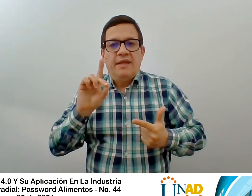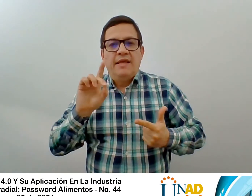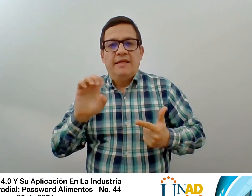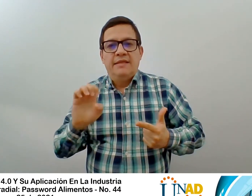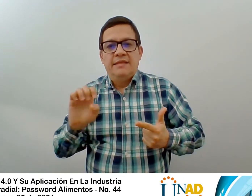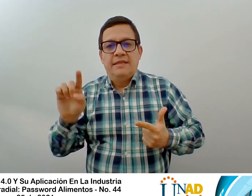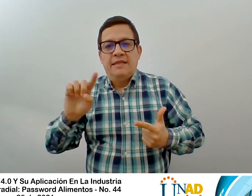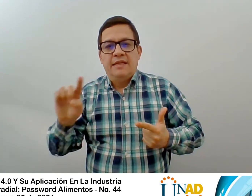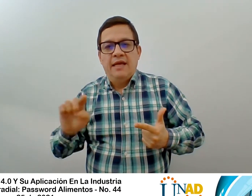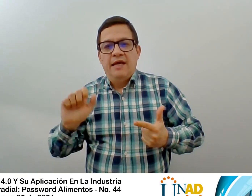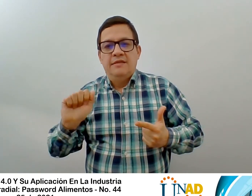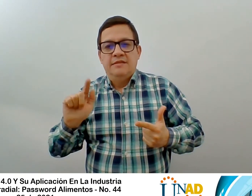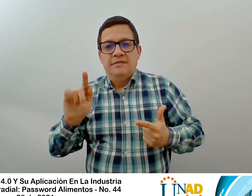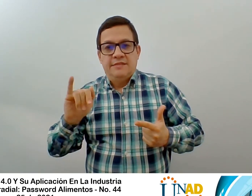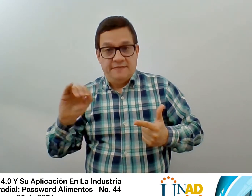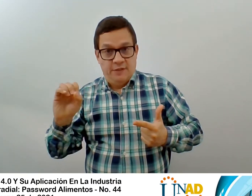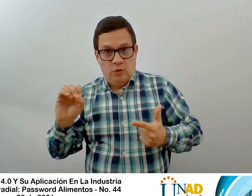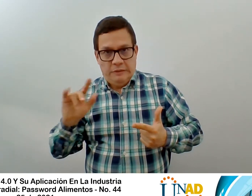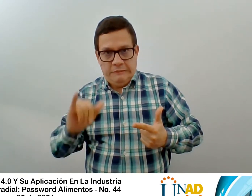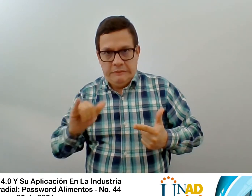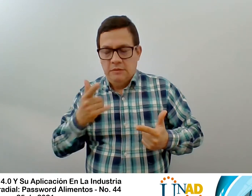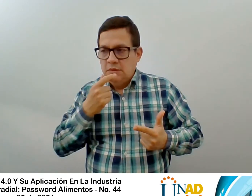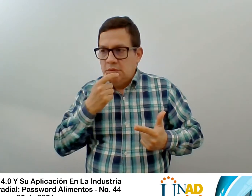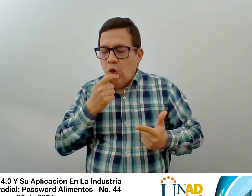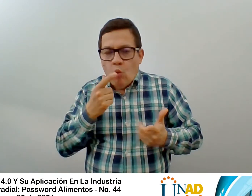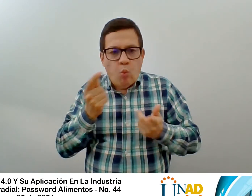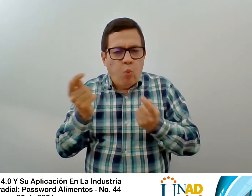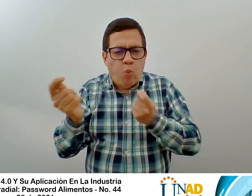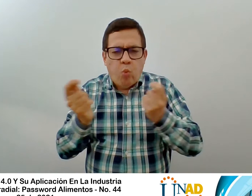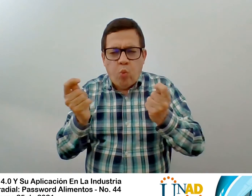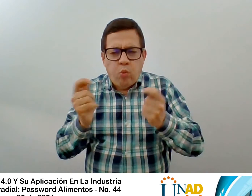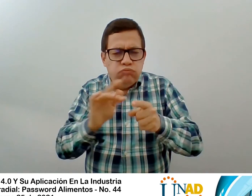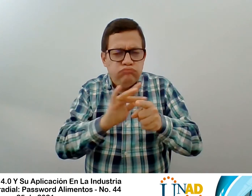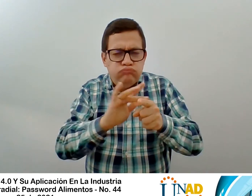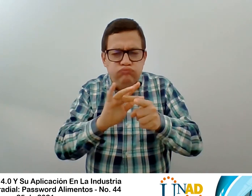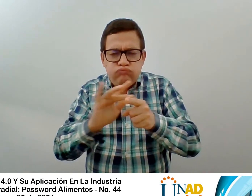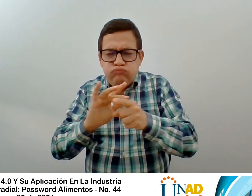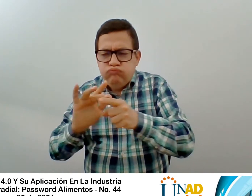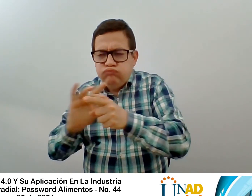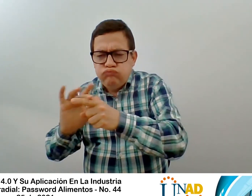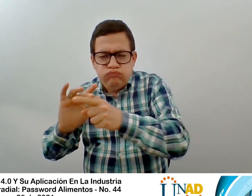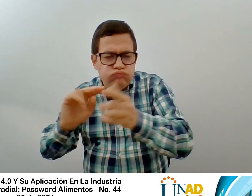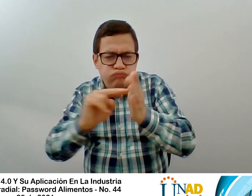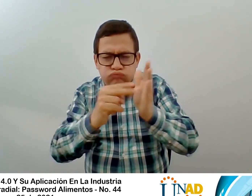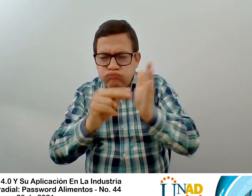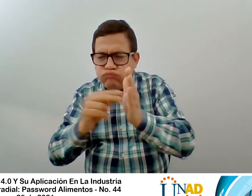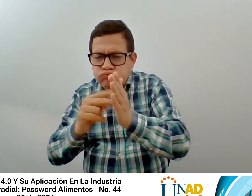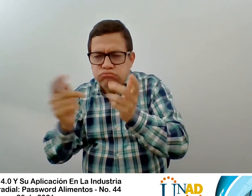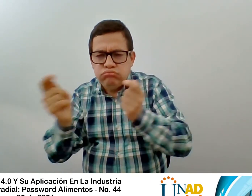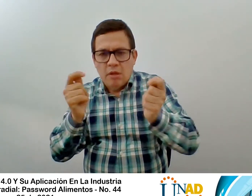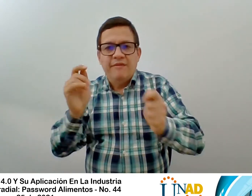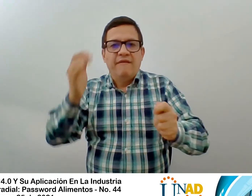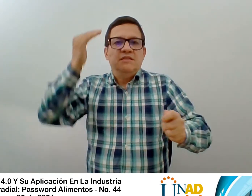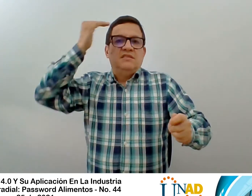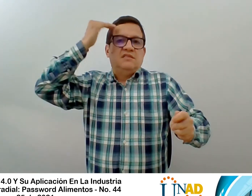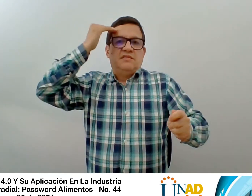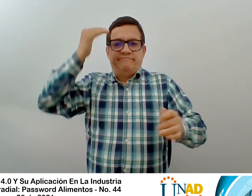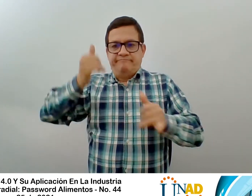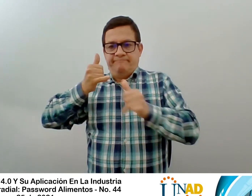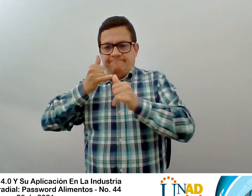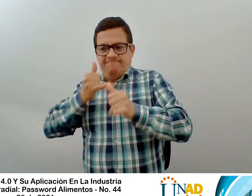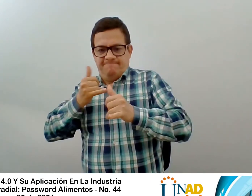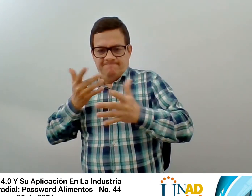un último desafío que está muy relacionado con esto es que quienes vayan a estar encargados del control de la ejecución de